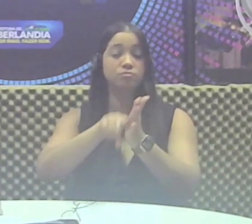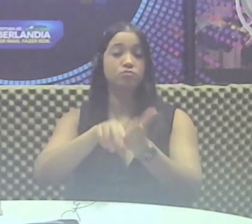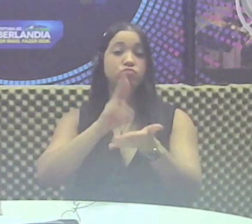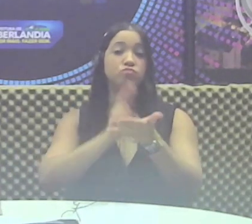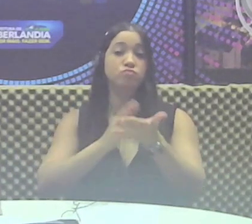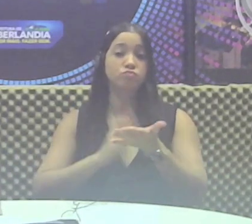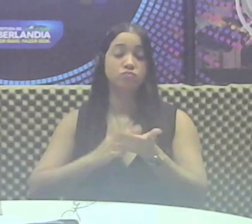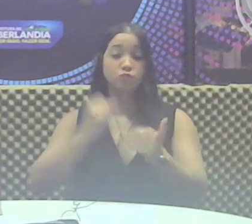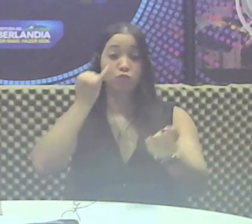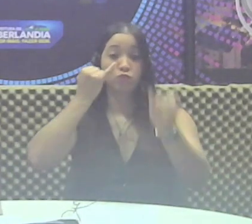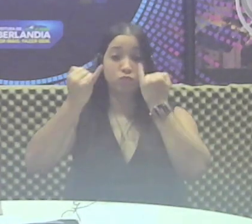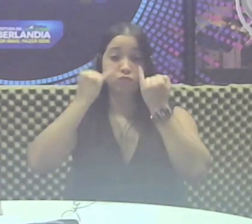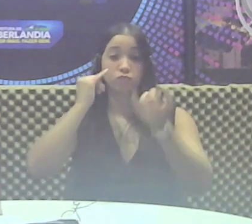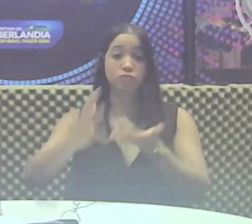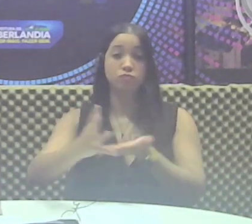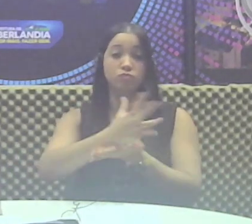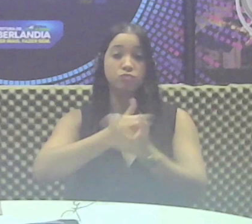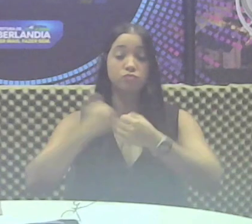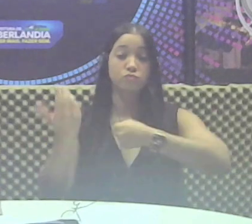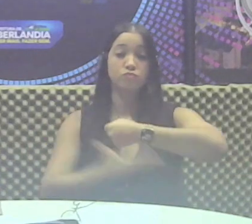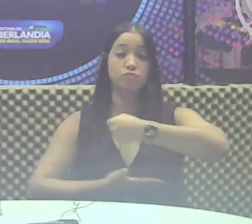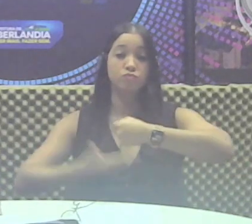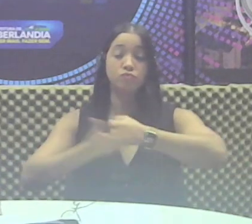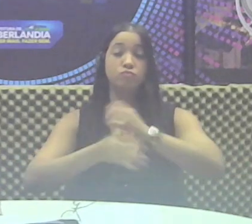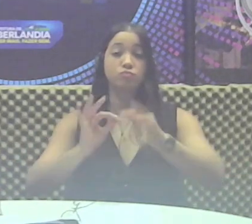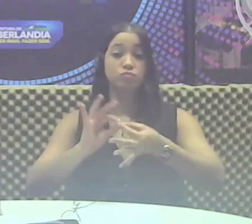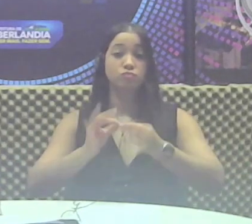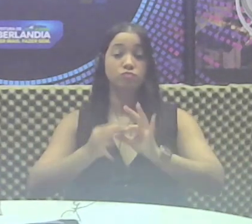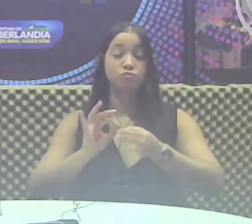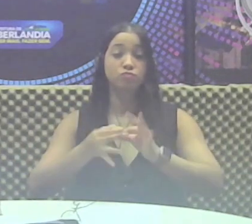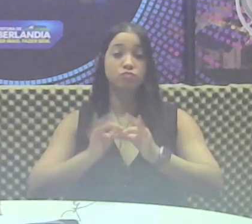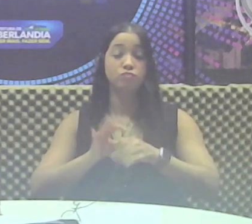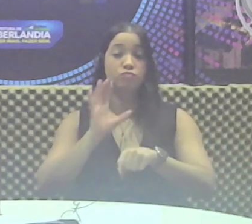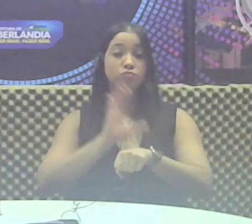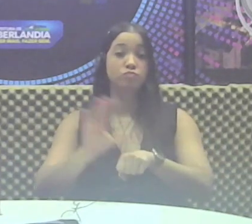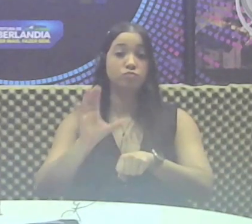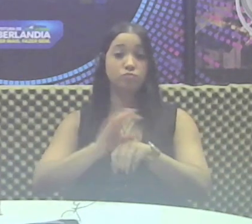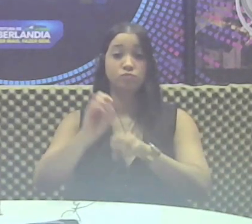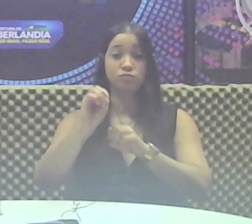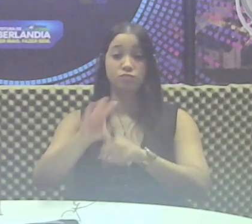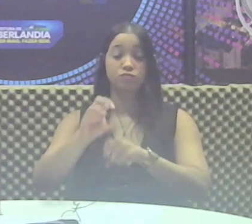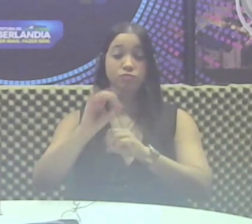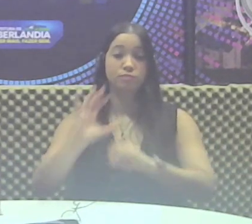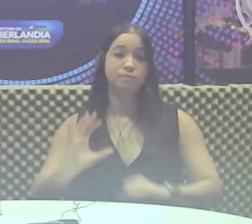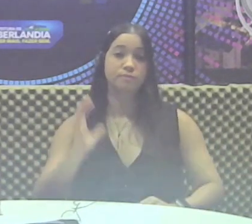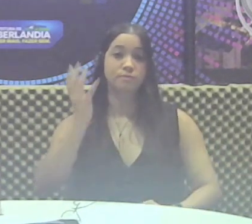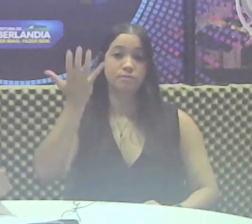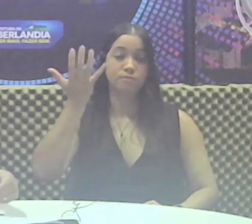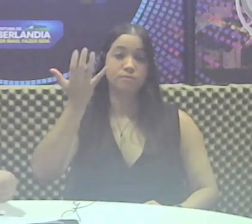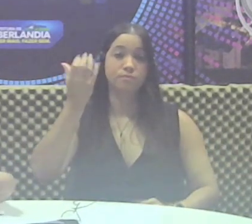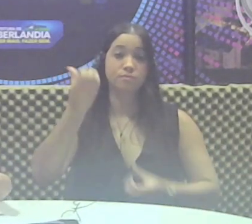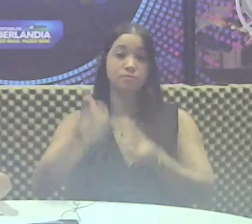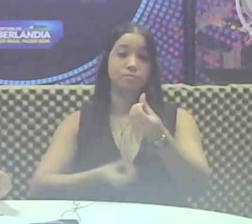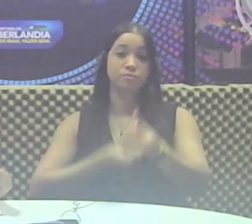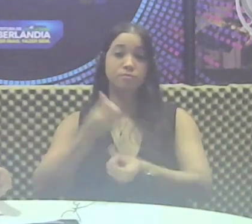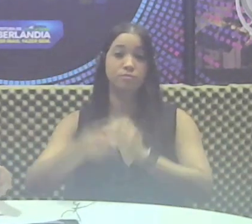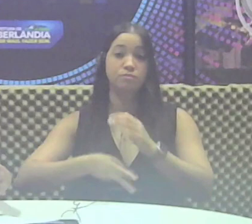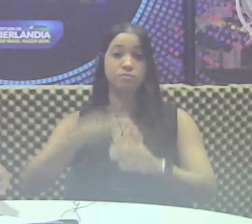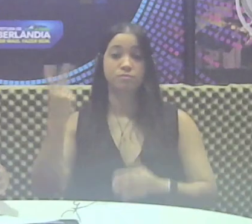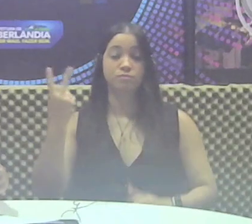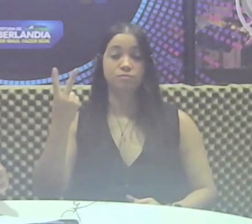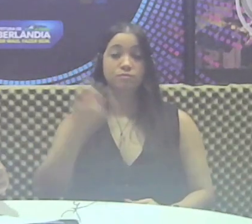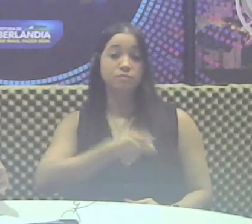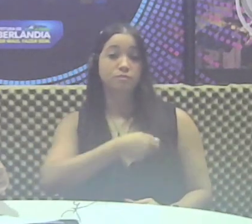Os dados coletados servirão de base para as oficinas e capacitações que devem ser realizadas no segundo semestre.